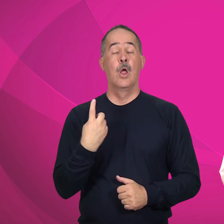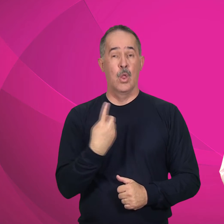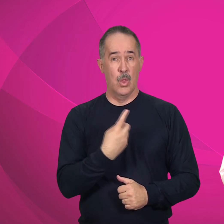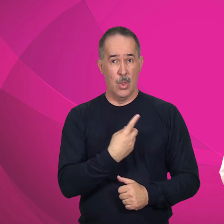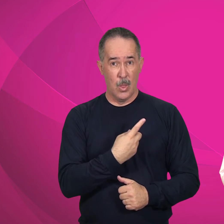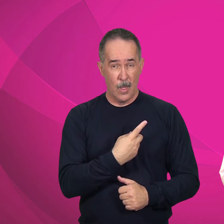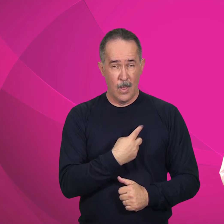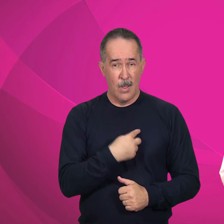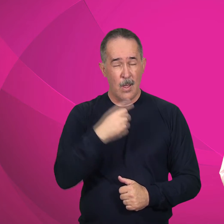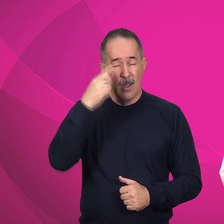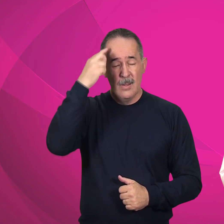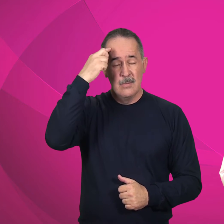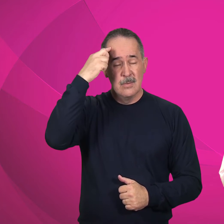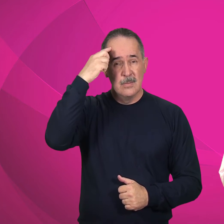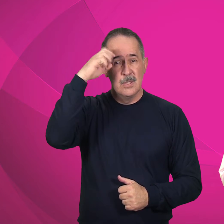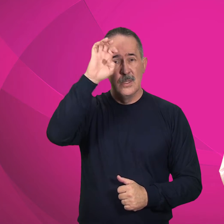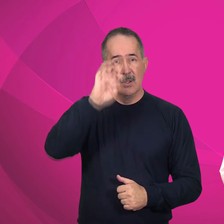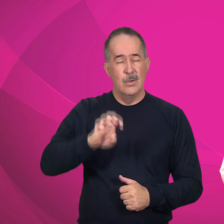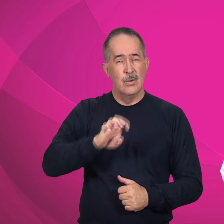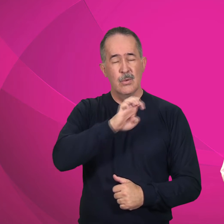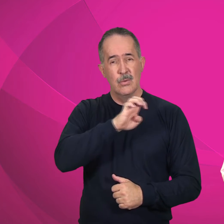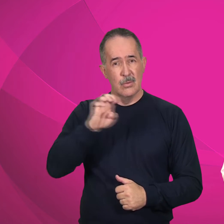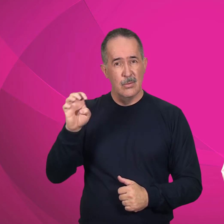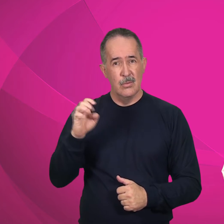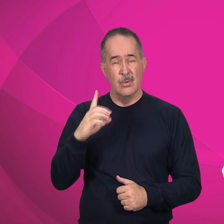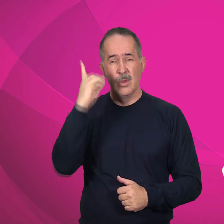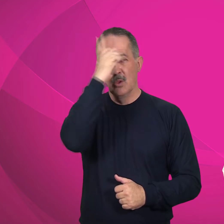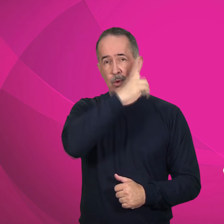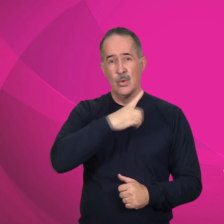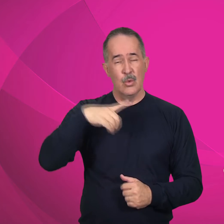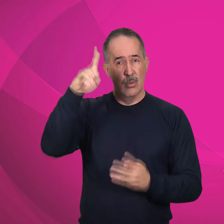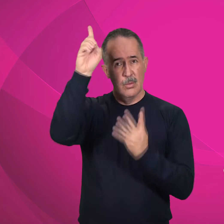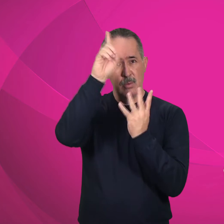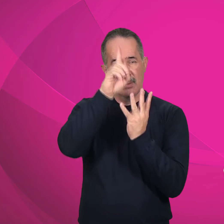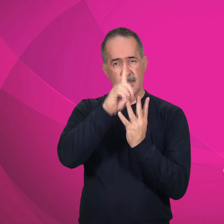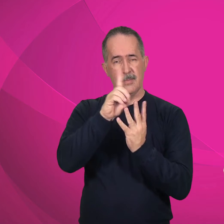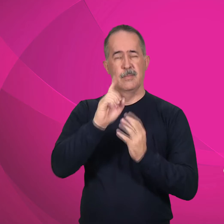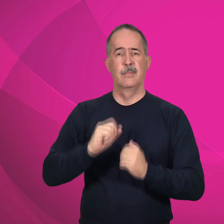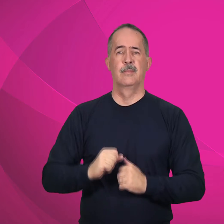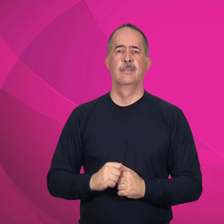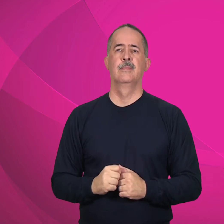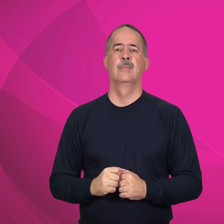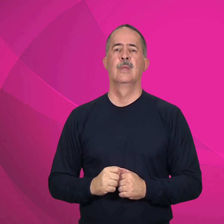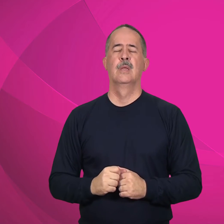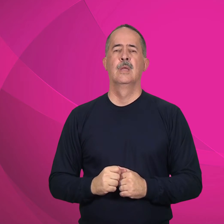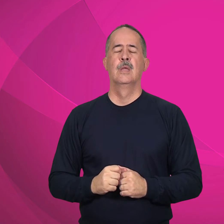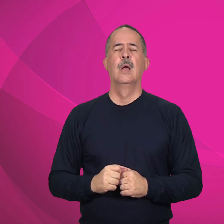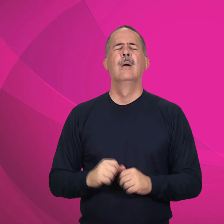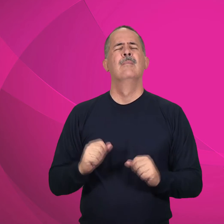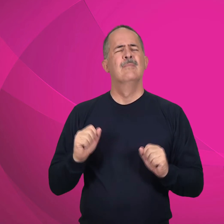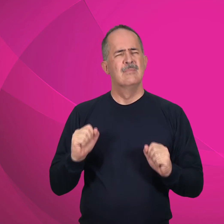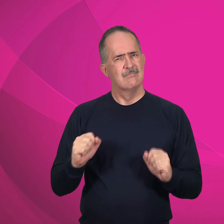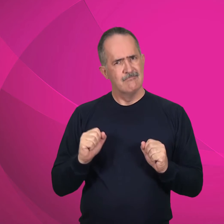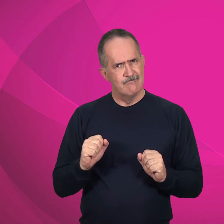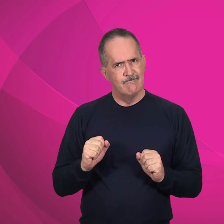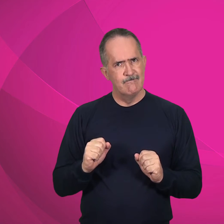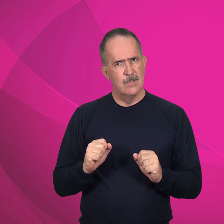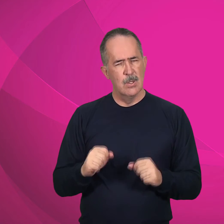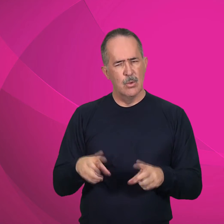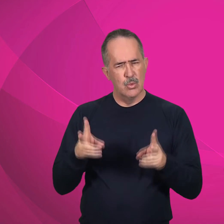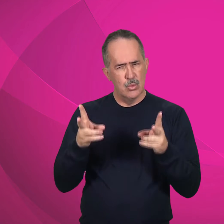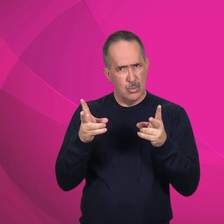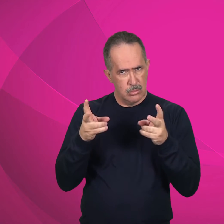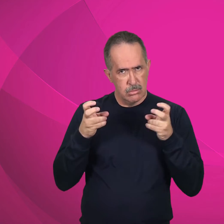a nossa reflexão a o evangelho deste domingo do advento podemos